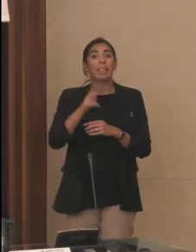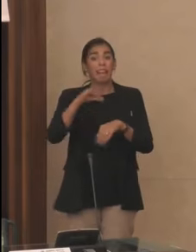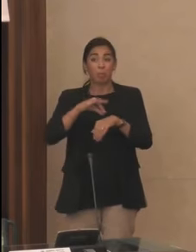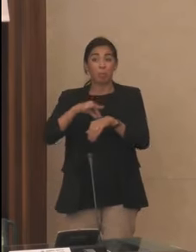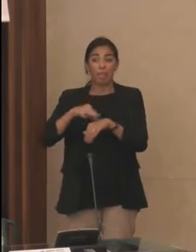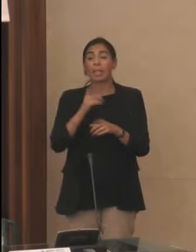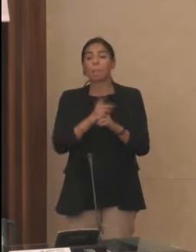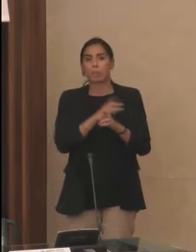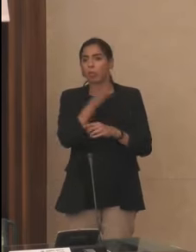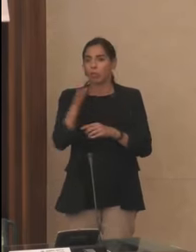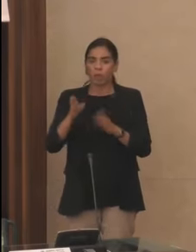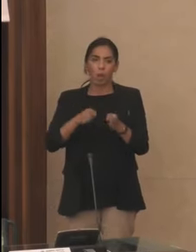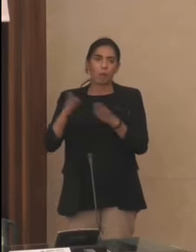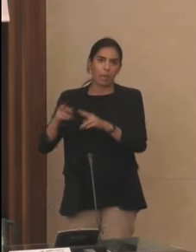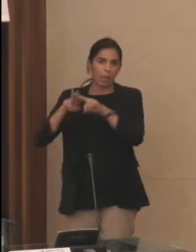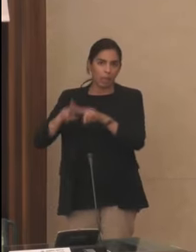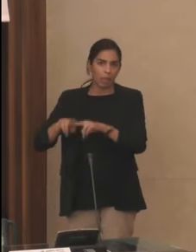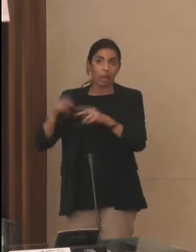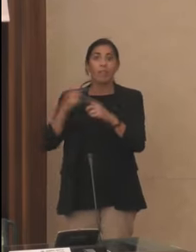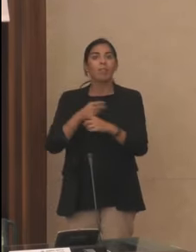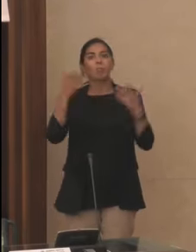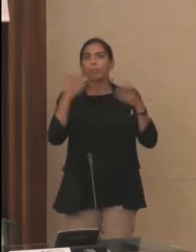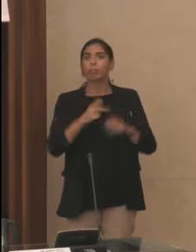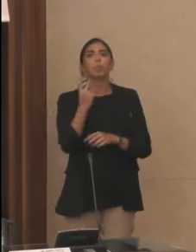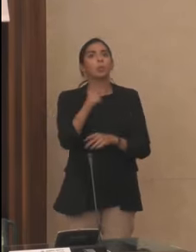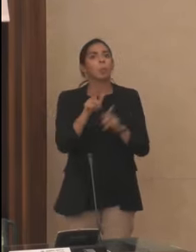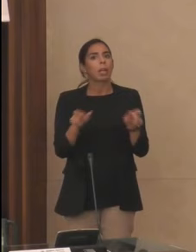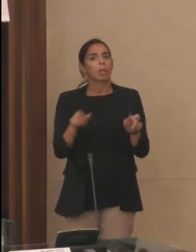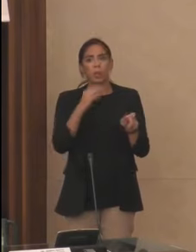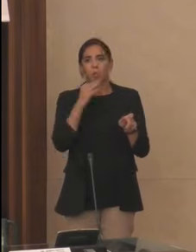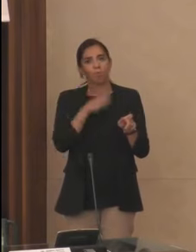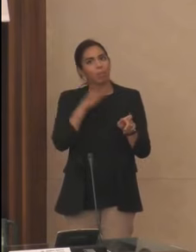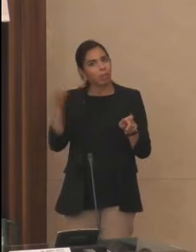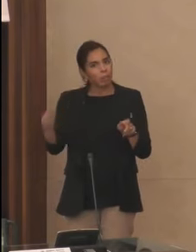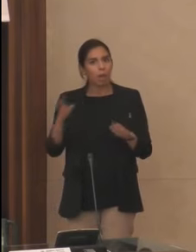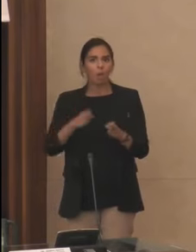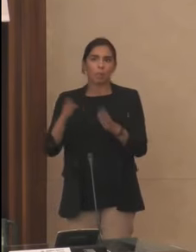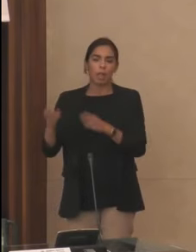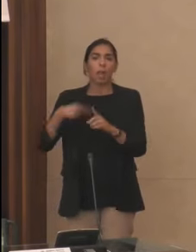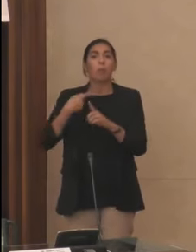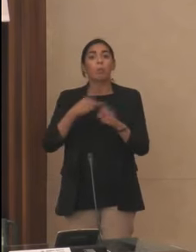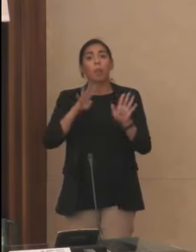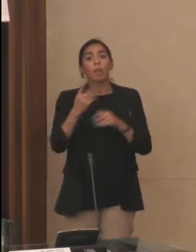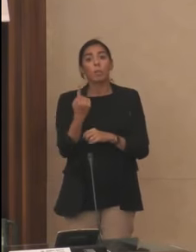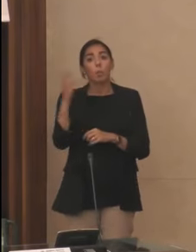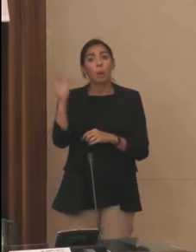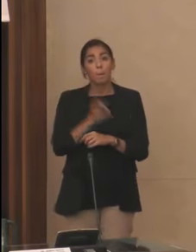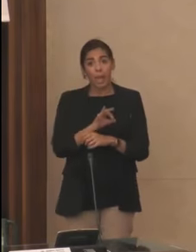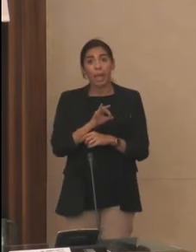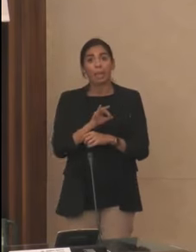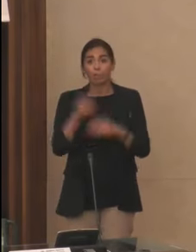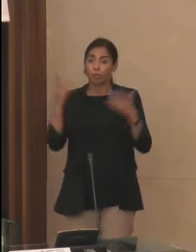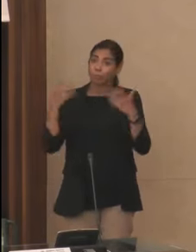di ospedalizzazione e una riduzione di oltre il 90% del numero complessivo di giorni di